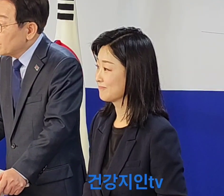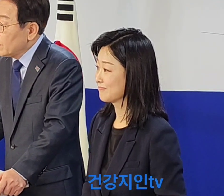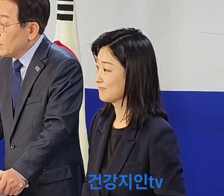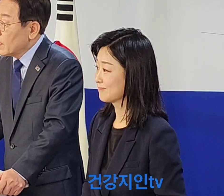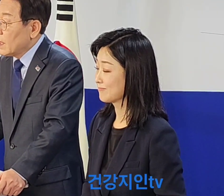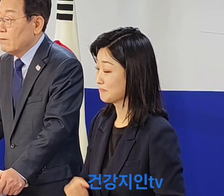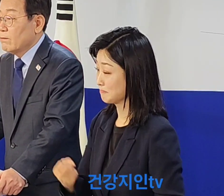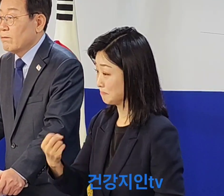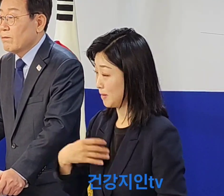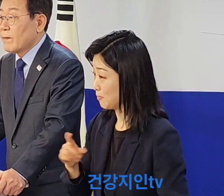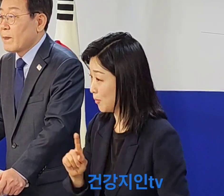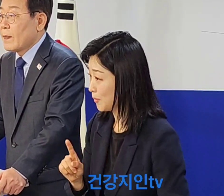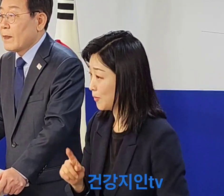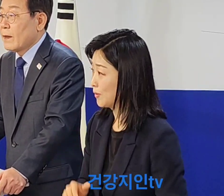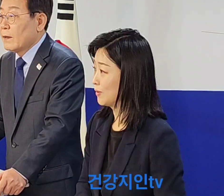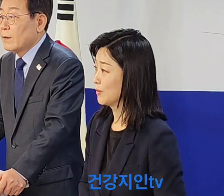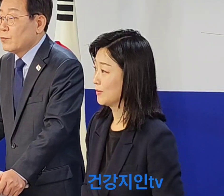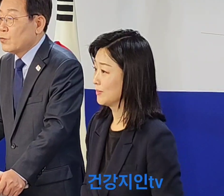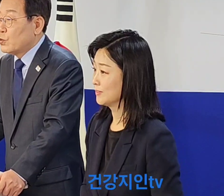그러면서 한 얘기가